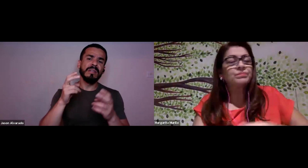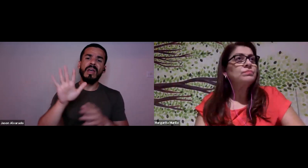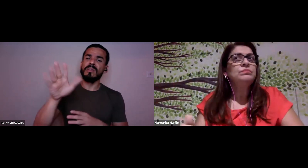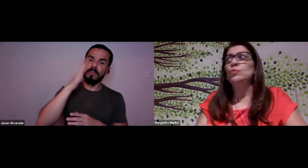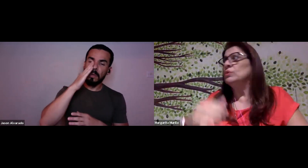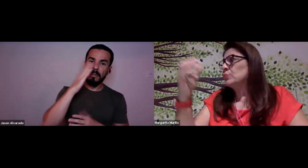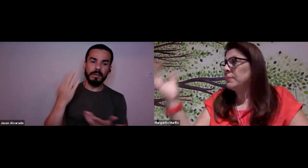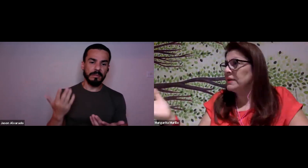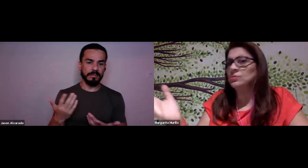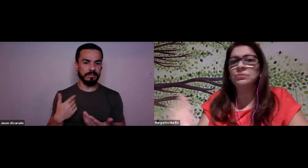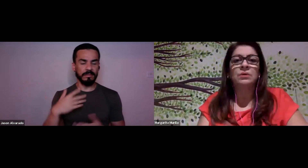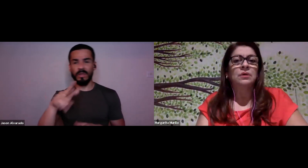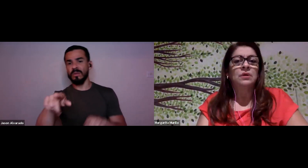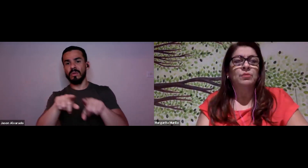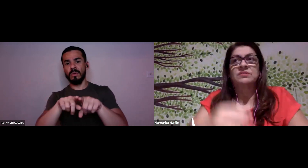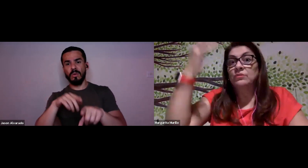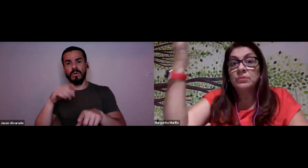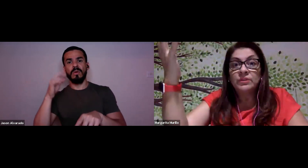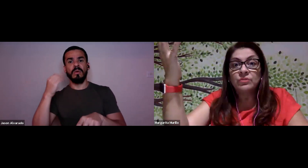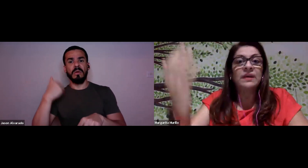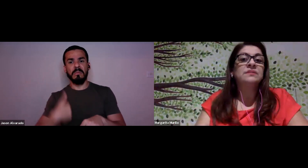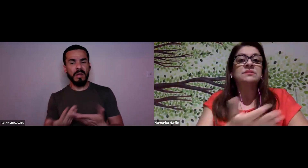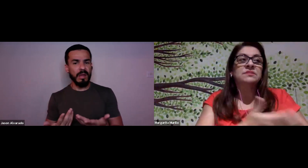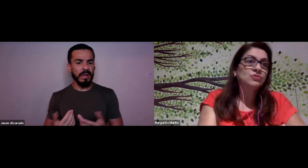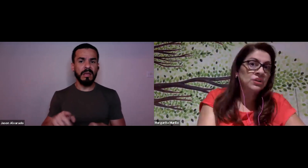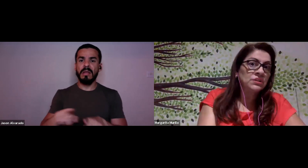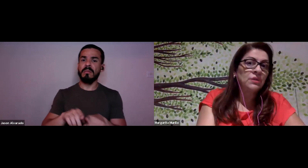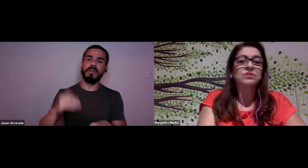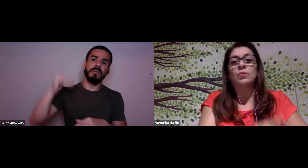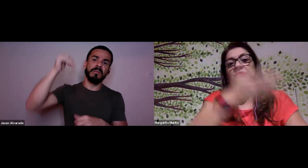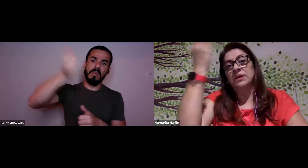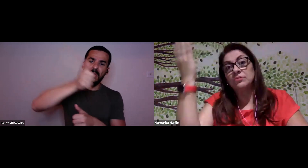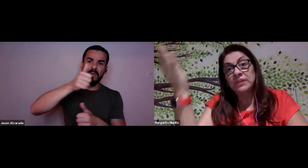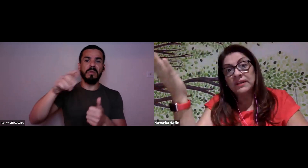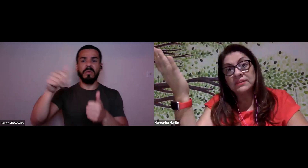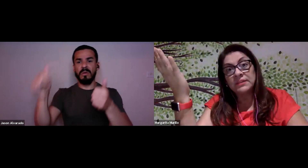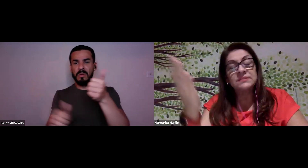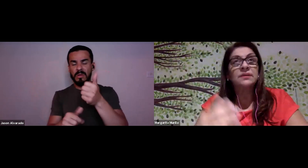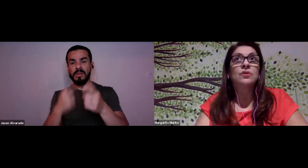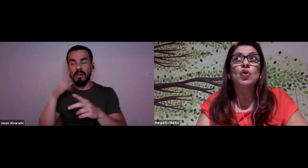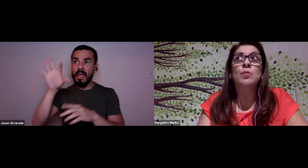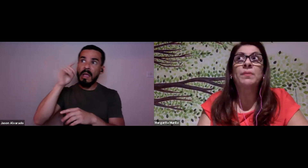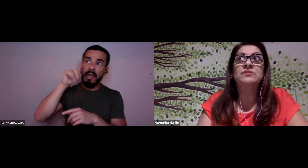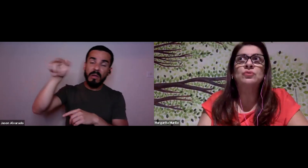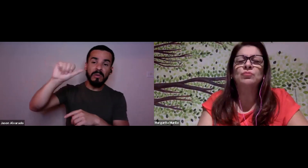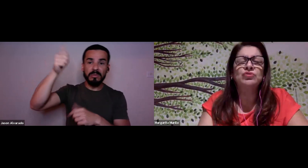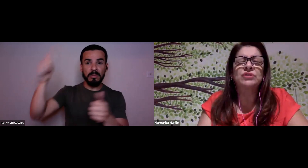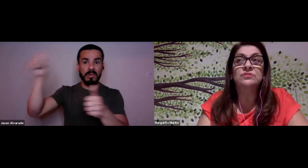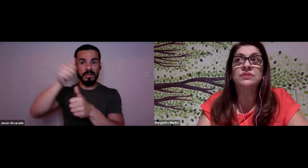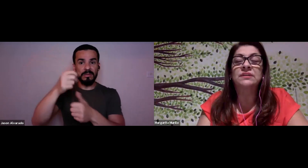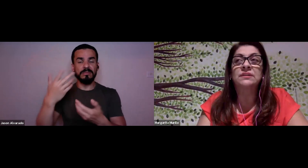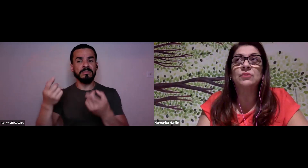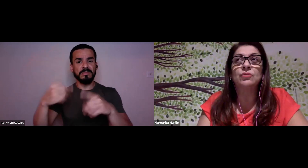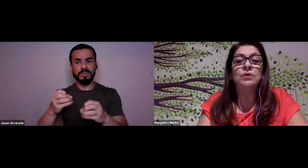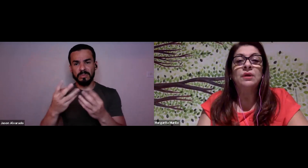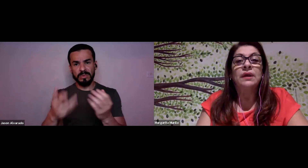mamá o a su hermano porque están los hermanos grandes están los chiquiticos que encuentran a los grandes o como pasó en muchos